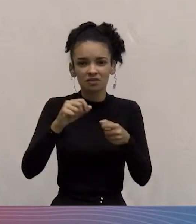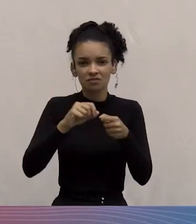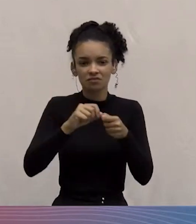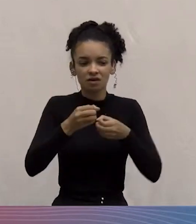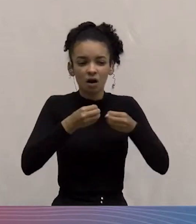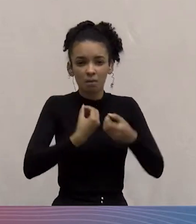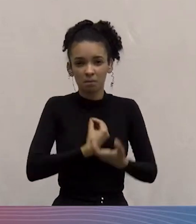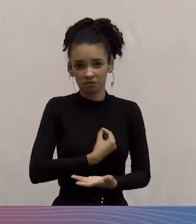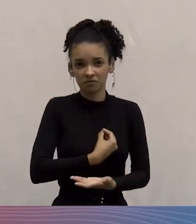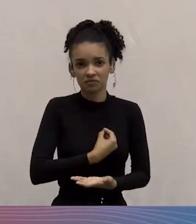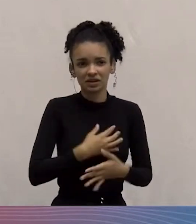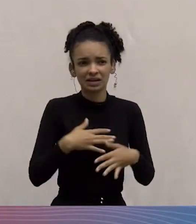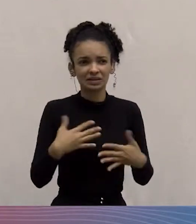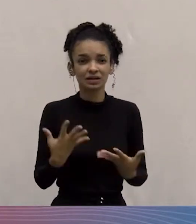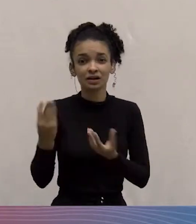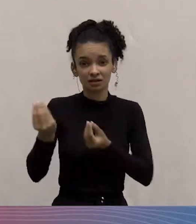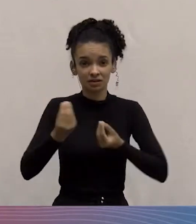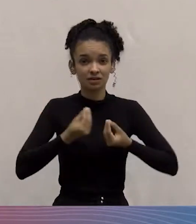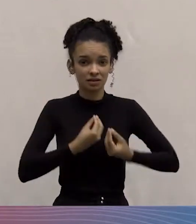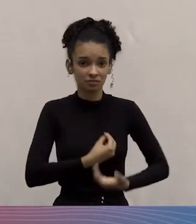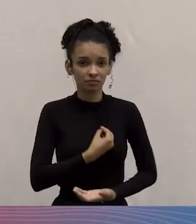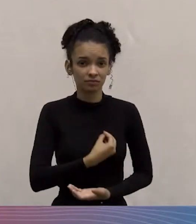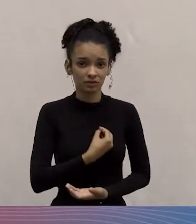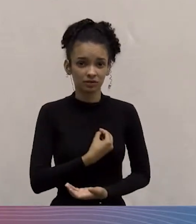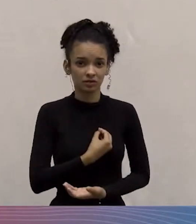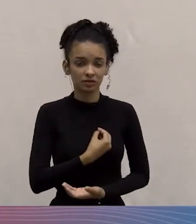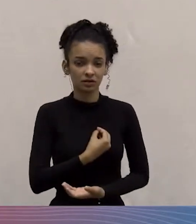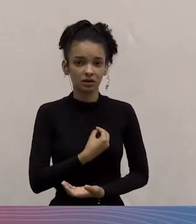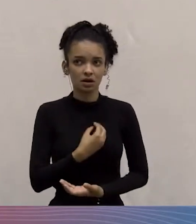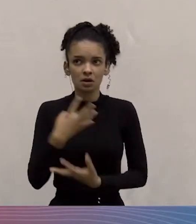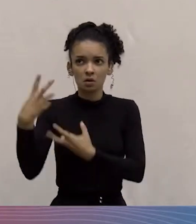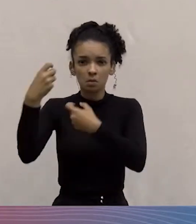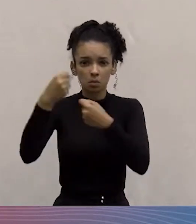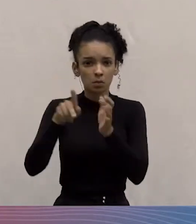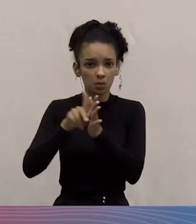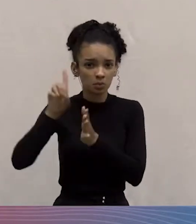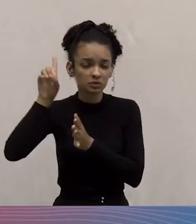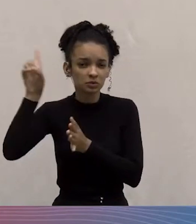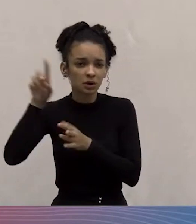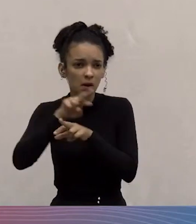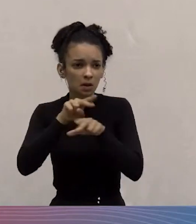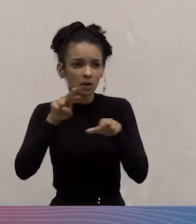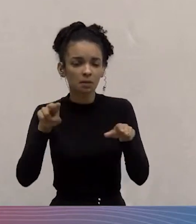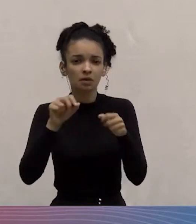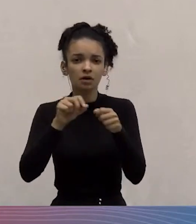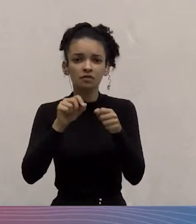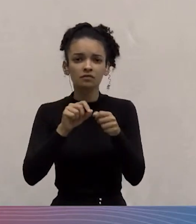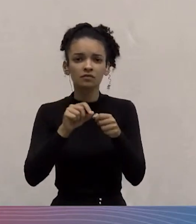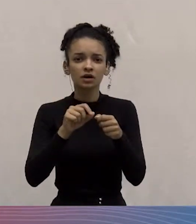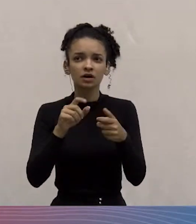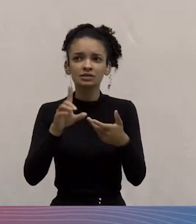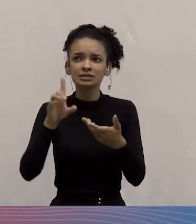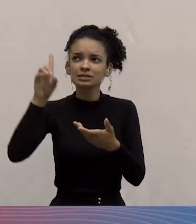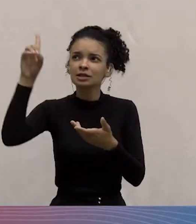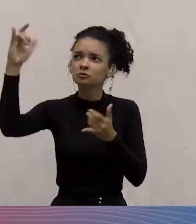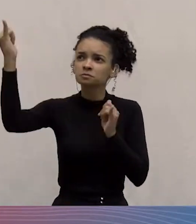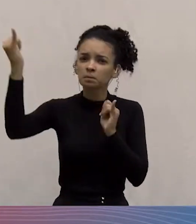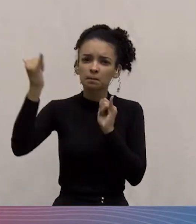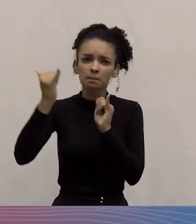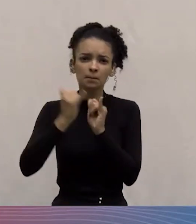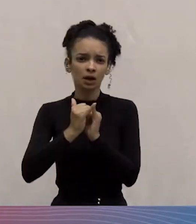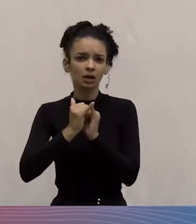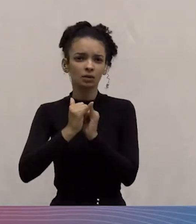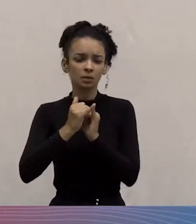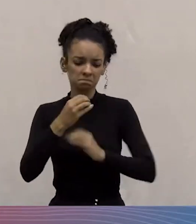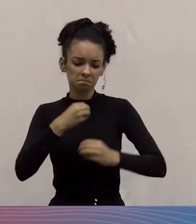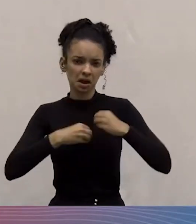viva. Então nos deu vida. O grande poder de Deus, irmãos, fez com que Deus perdoasse nossos